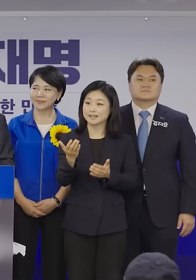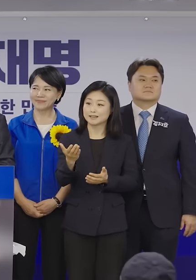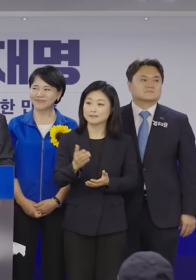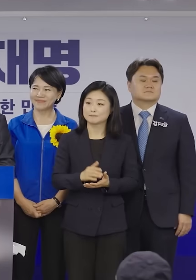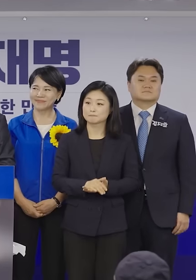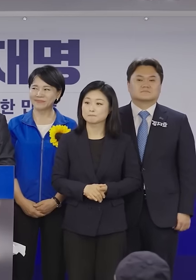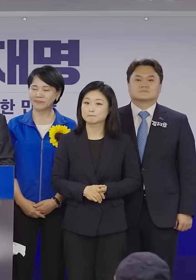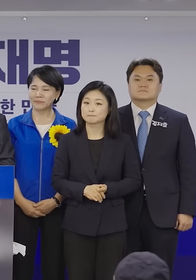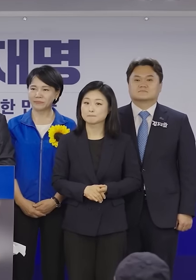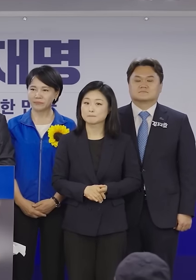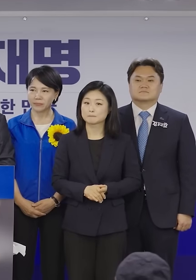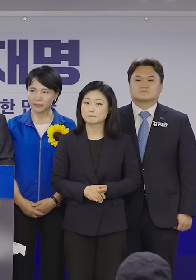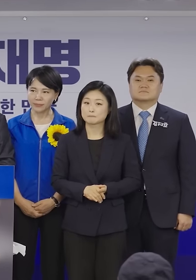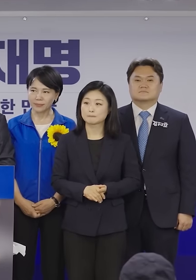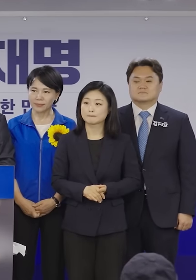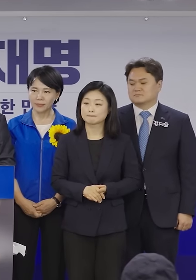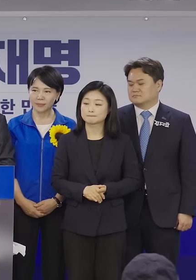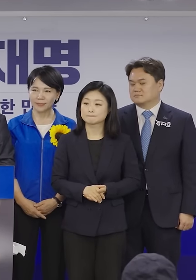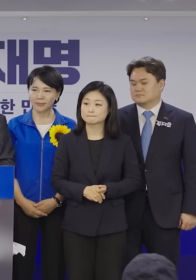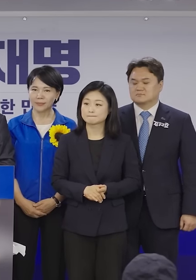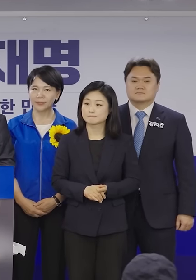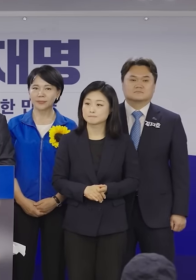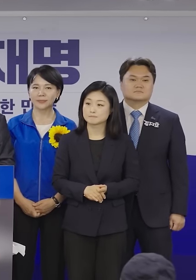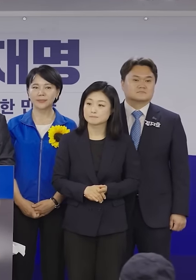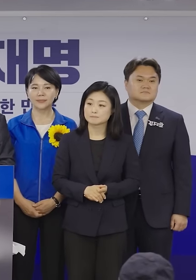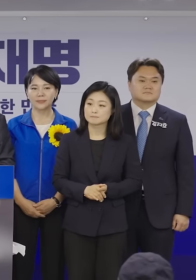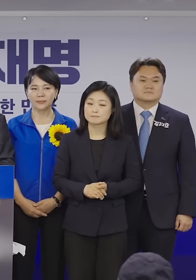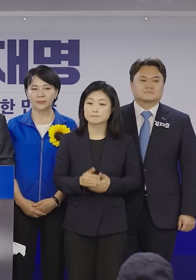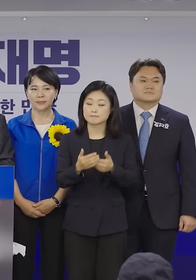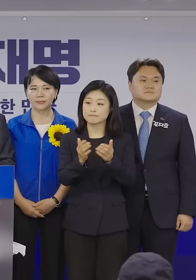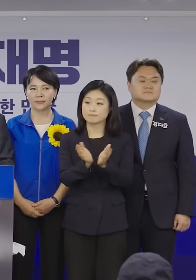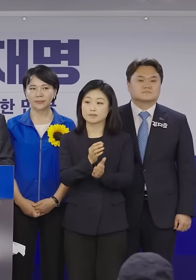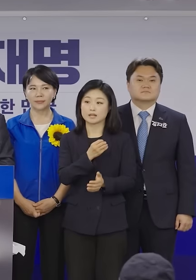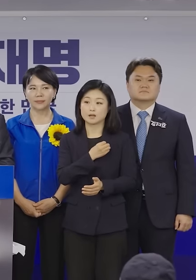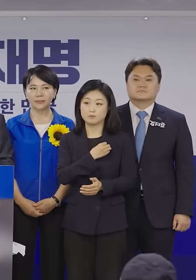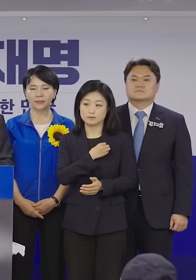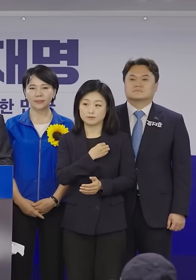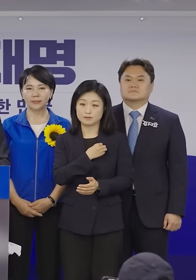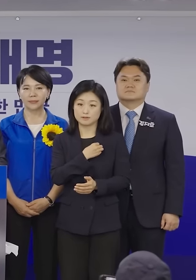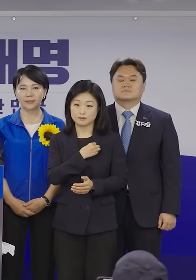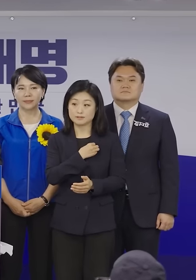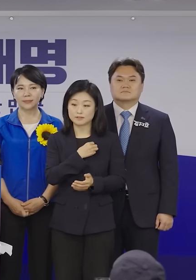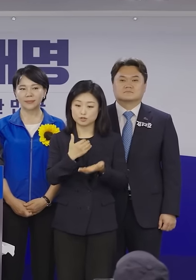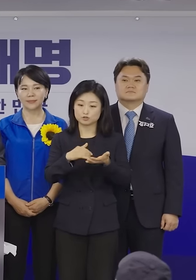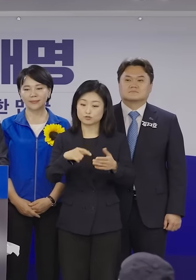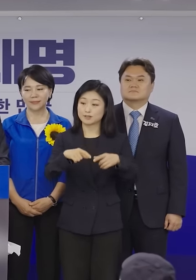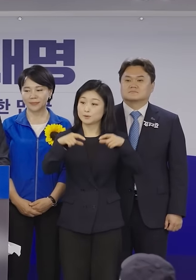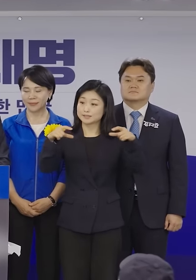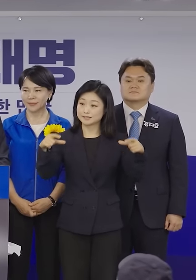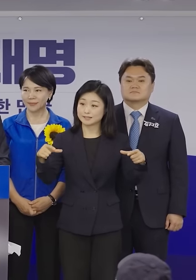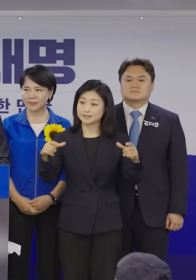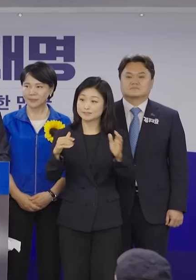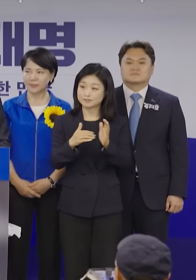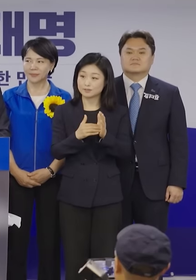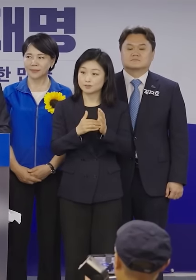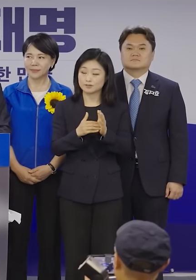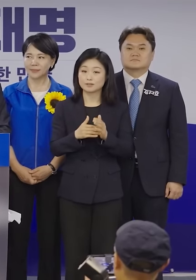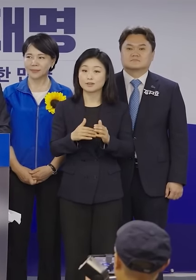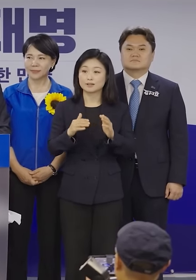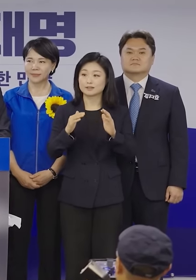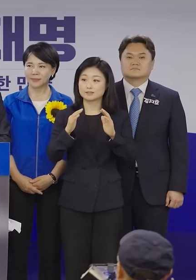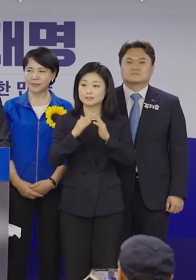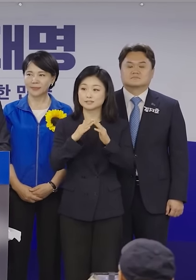네. 아까 그 당원 더 잘하시다시피 이제 당원분들의 이제 스펙트럼이 많이 넓어지셨는데 네. 아까